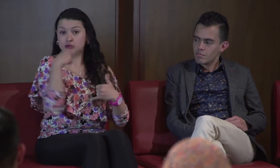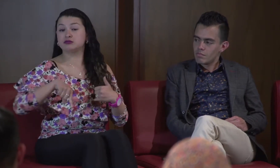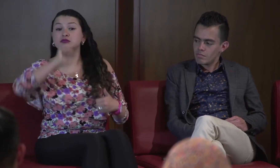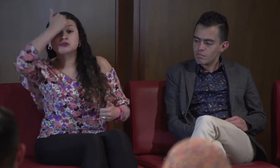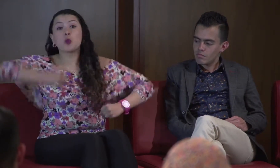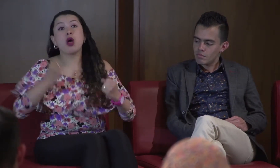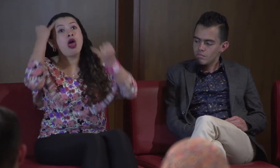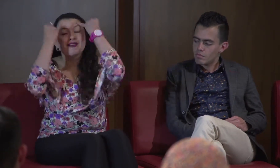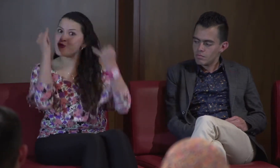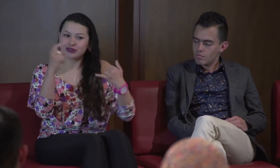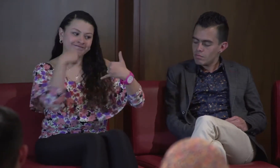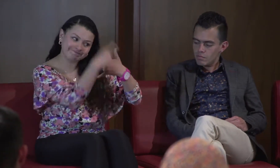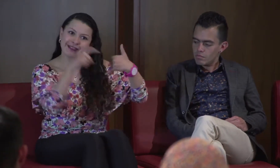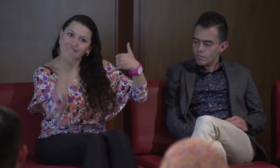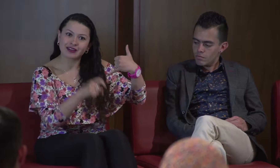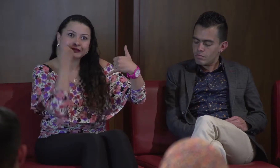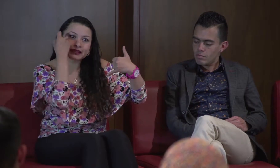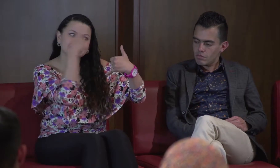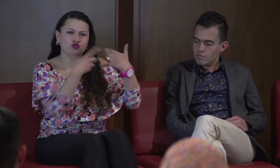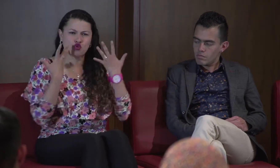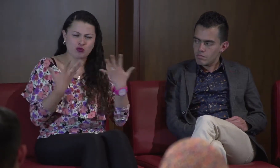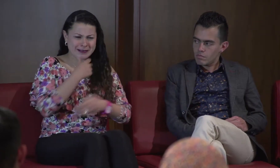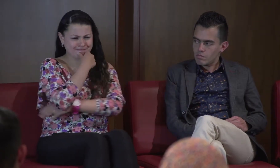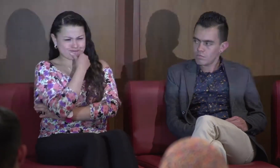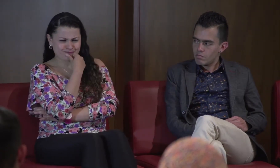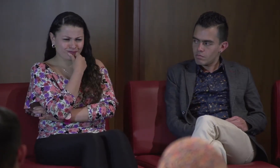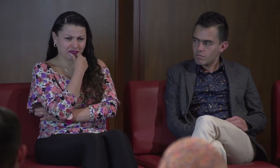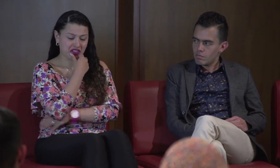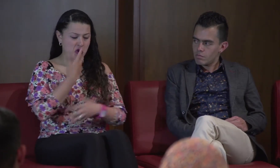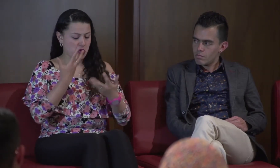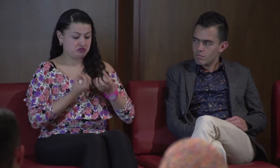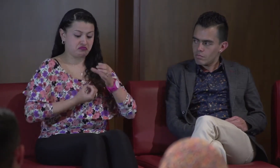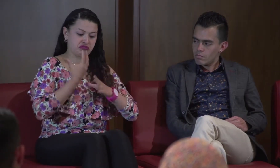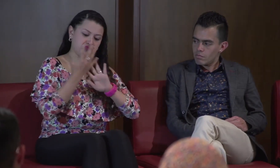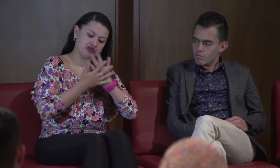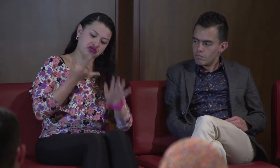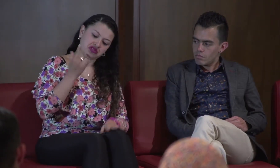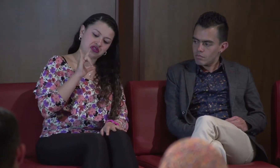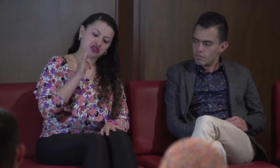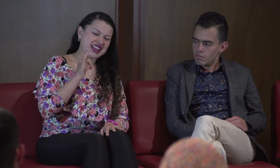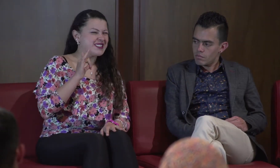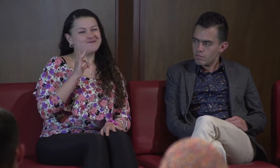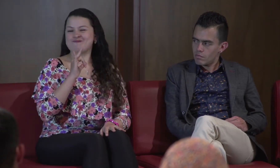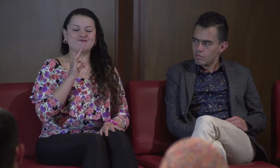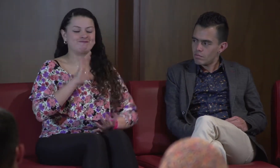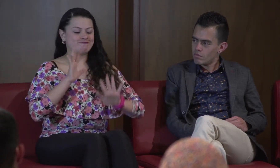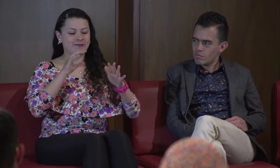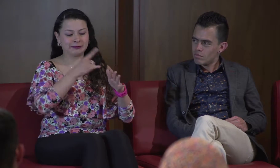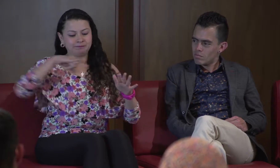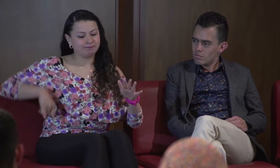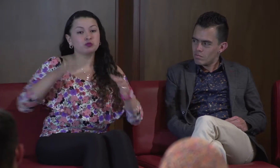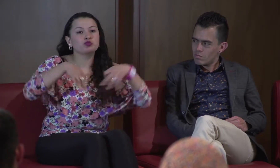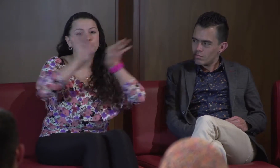seña porque no era el objetivo de crear o hacer nuevas señas o crear neologismos en lengua de